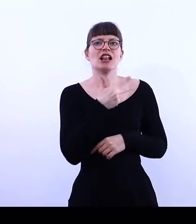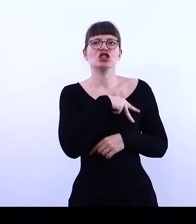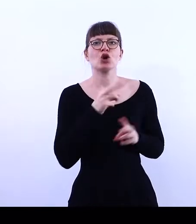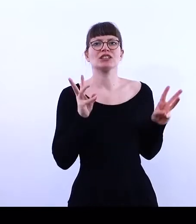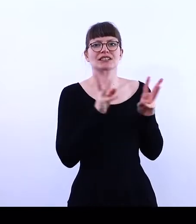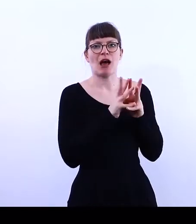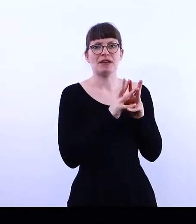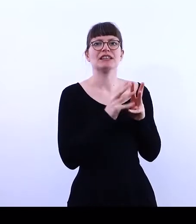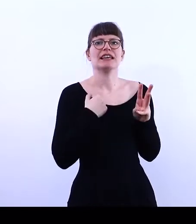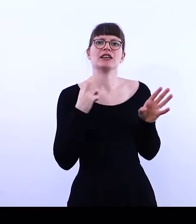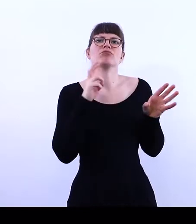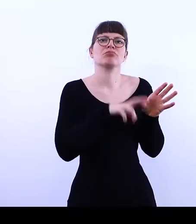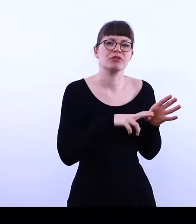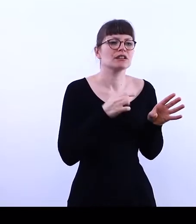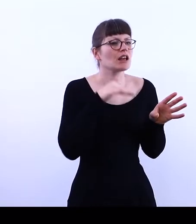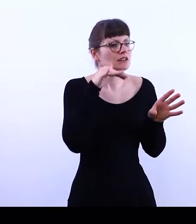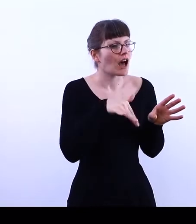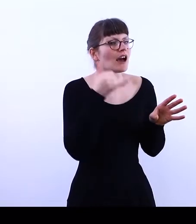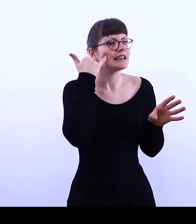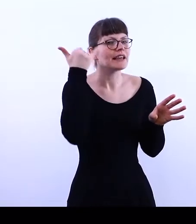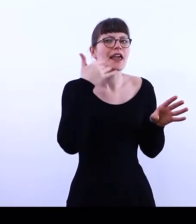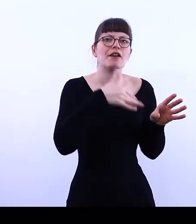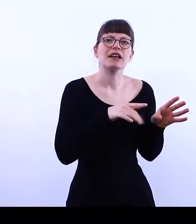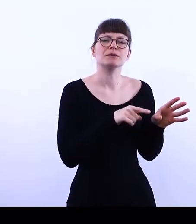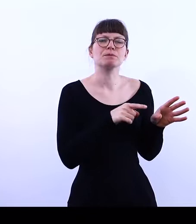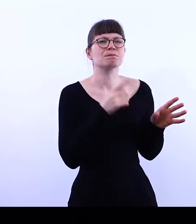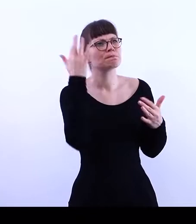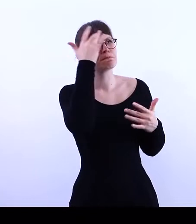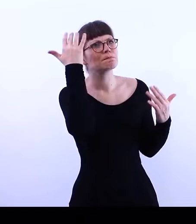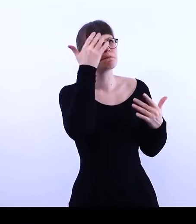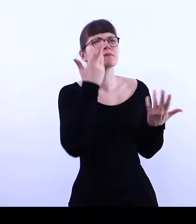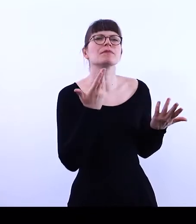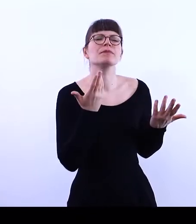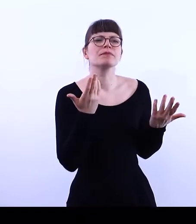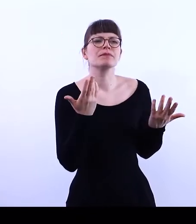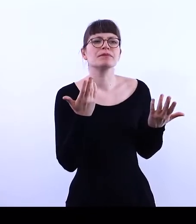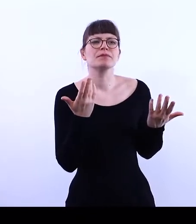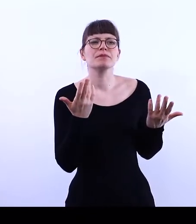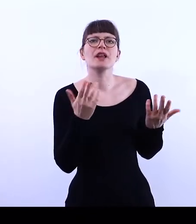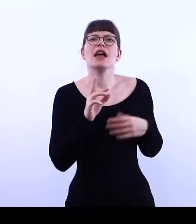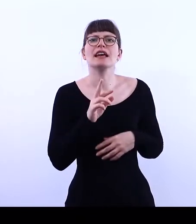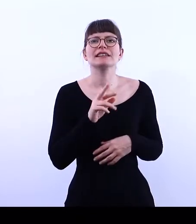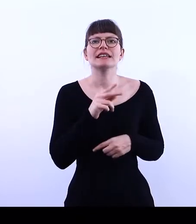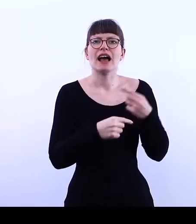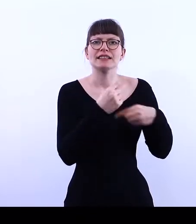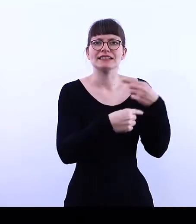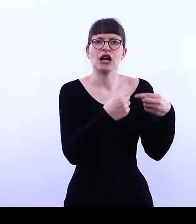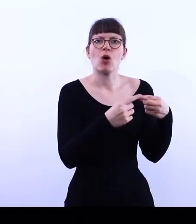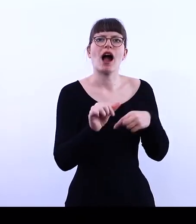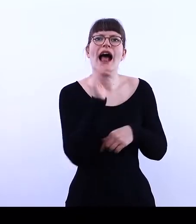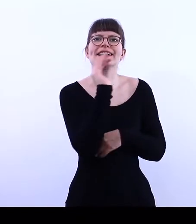aber dort wuchs sozusagen die Idee oder auch die Frage, was kann es eben sein, die Digitalisierung als